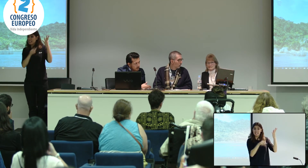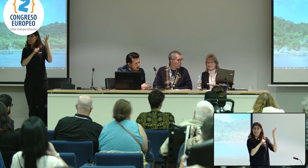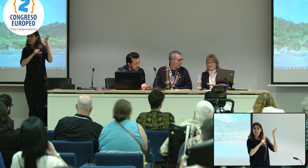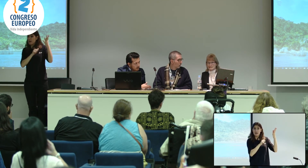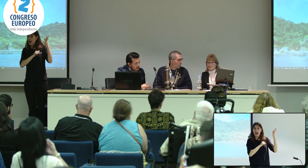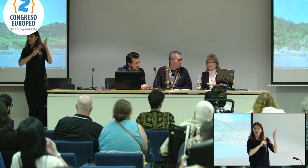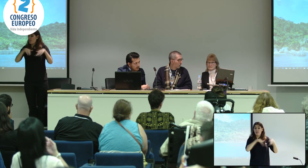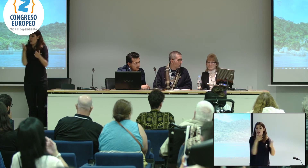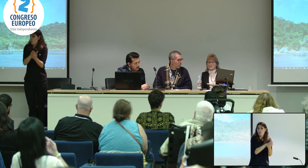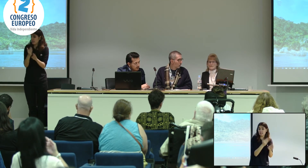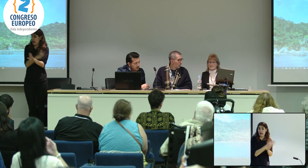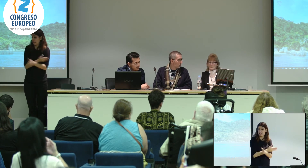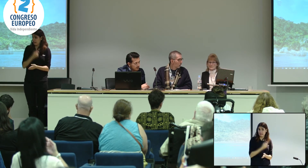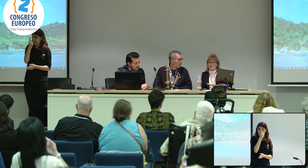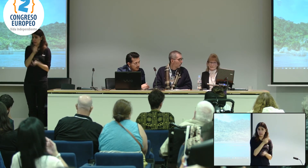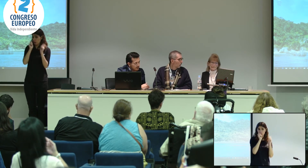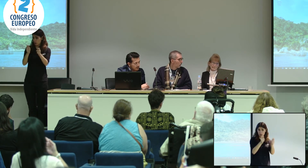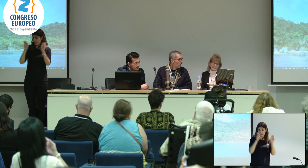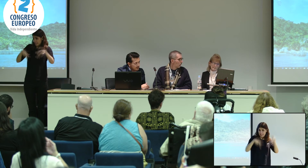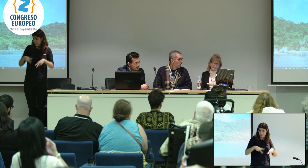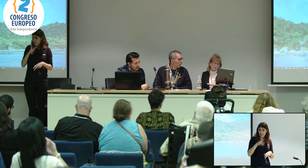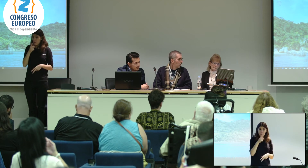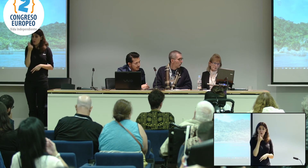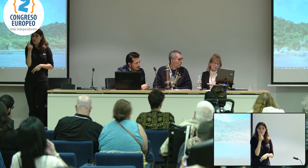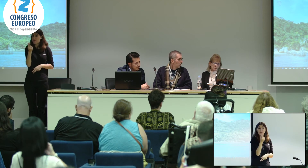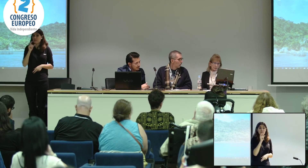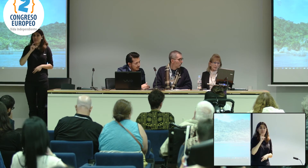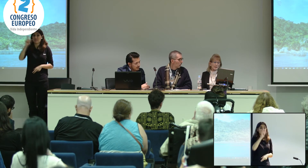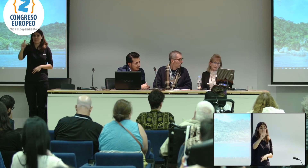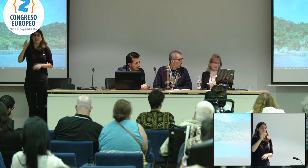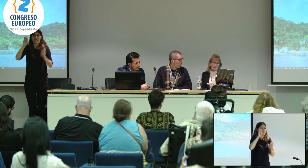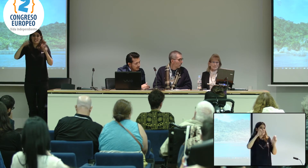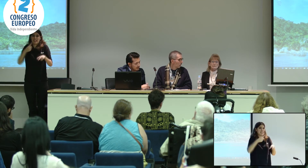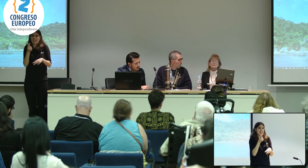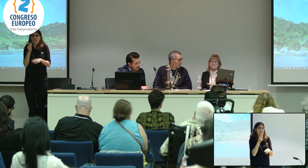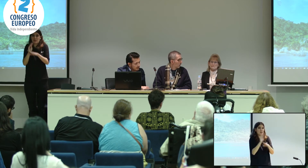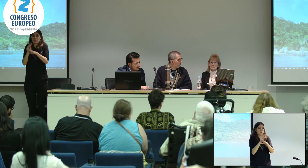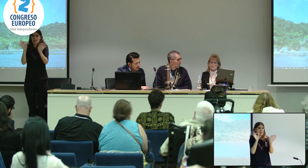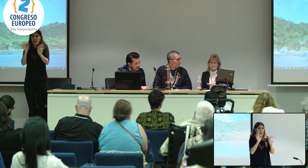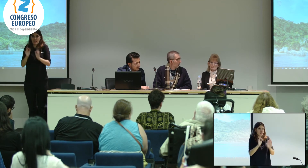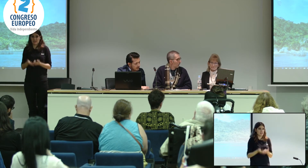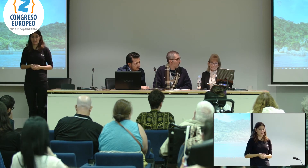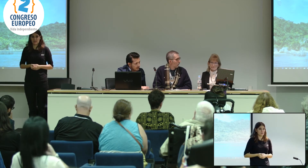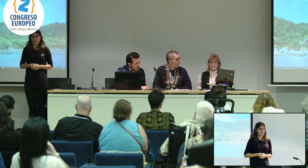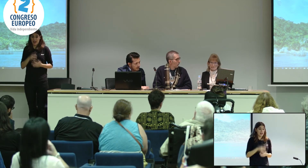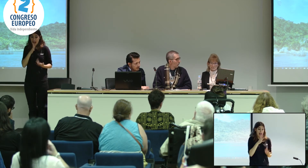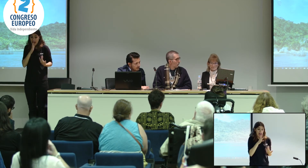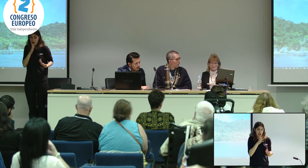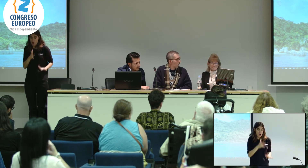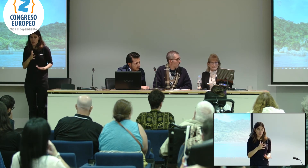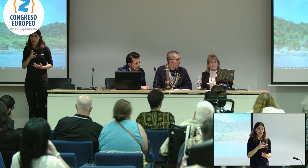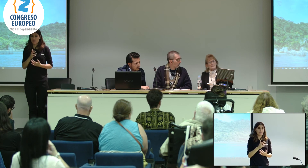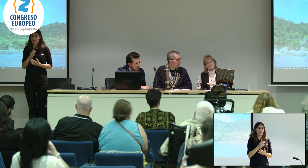debido a que el gobierno central no destina los presupuestos correspondientes para este fin. Actualmente,